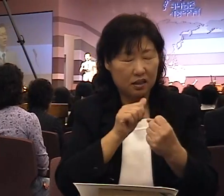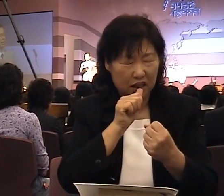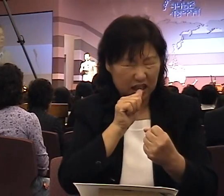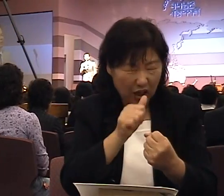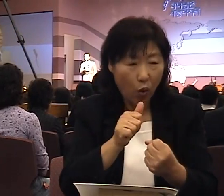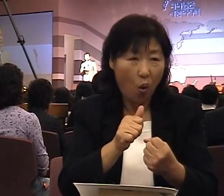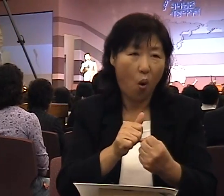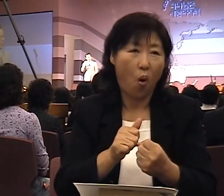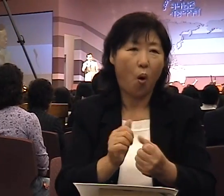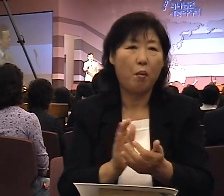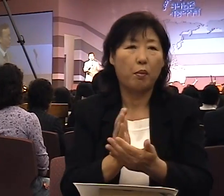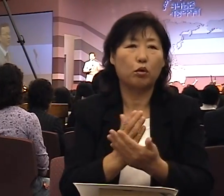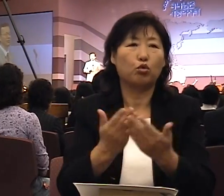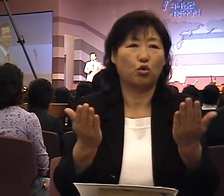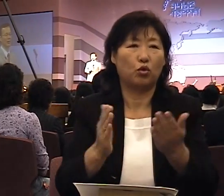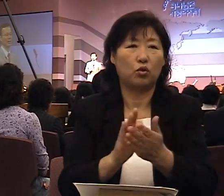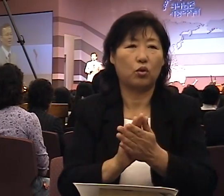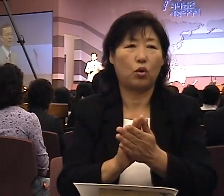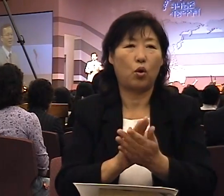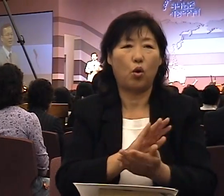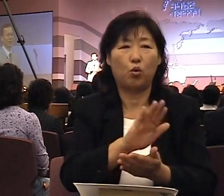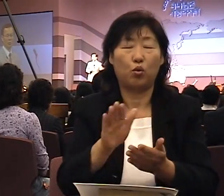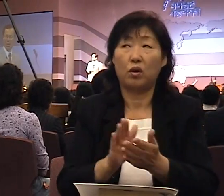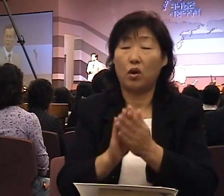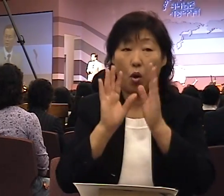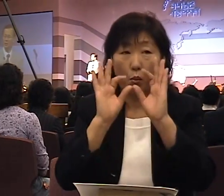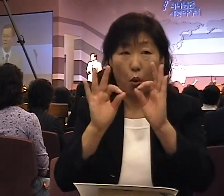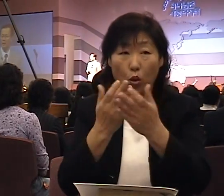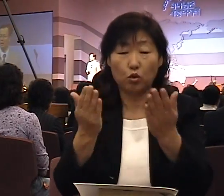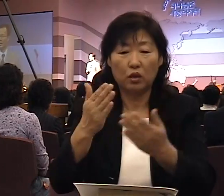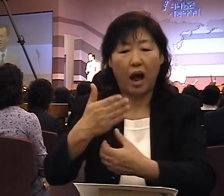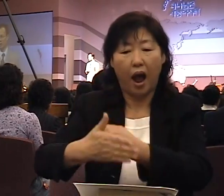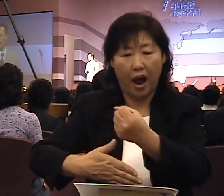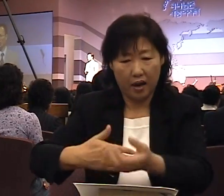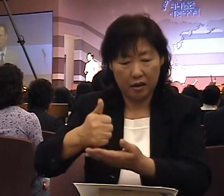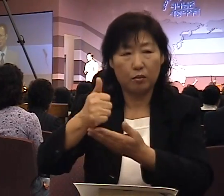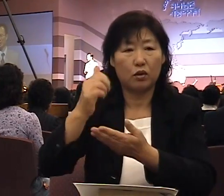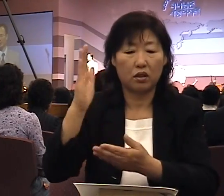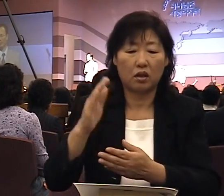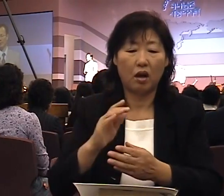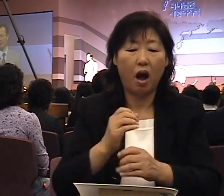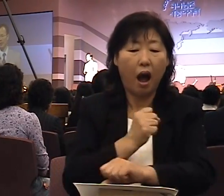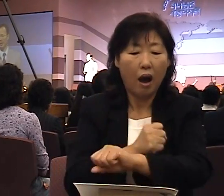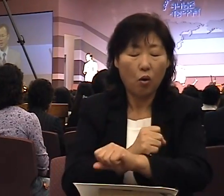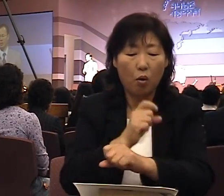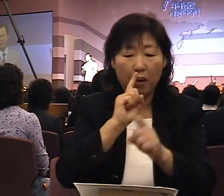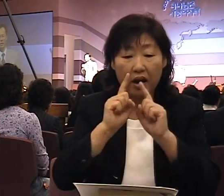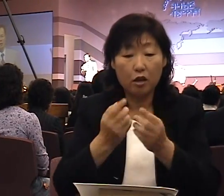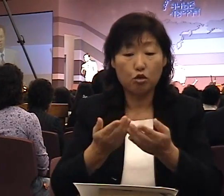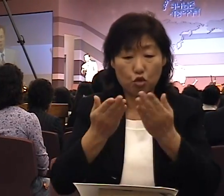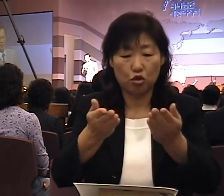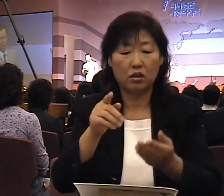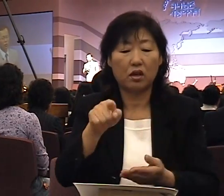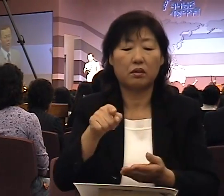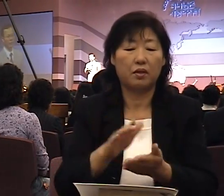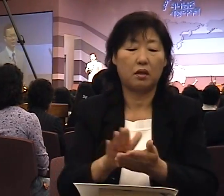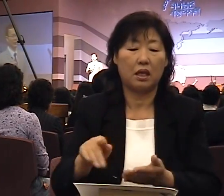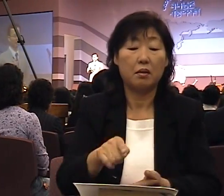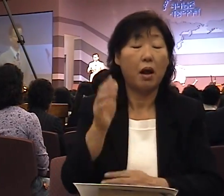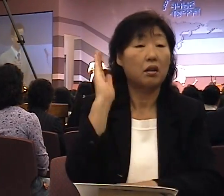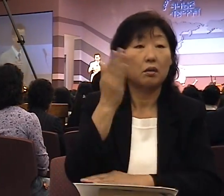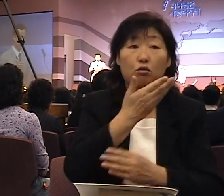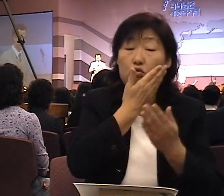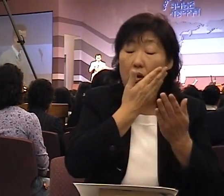기어코 우리에게 보여주시는 하나님이 되신다 하고 말씀을 해주는 것입니다. 여러분, 이 말씀이 참